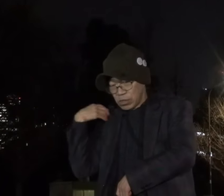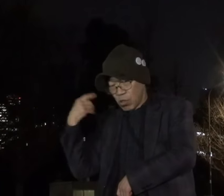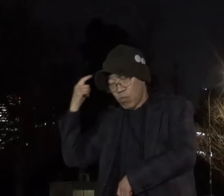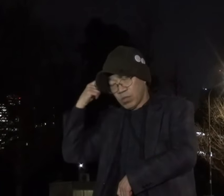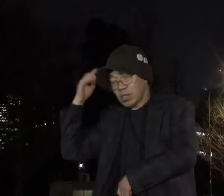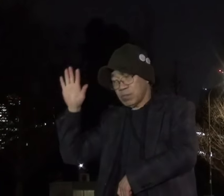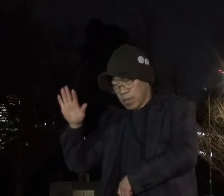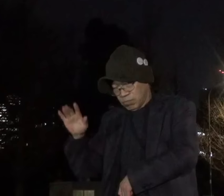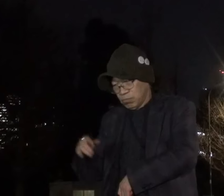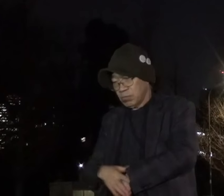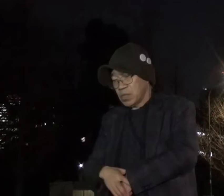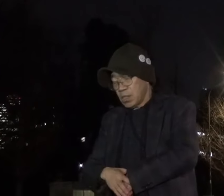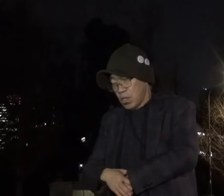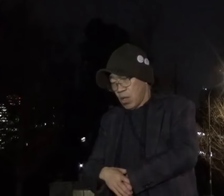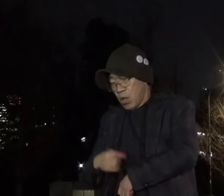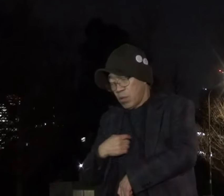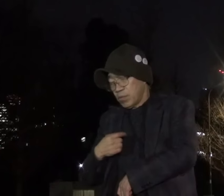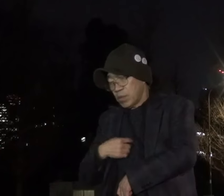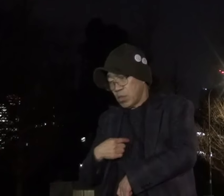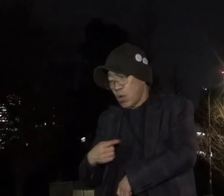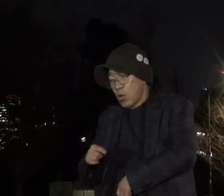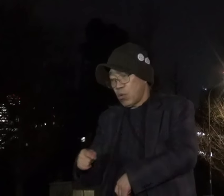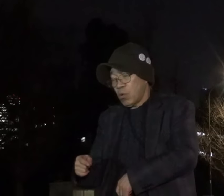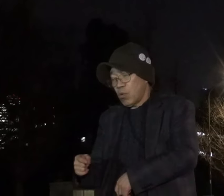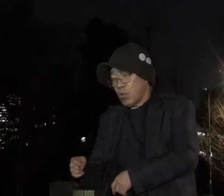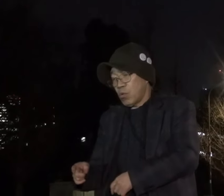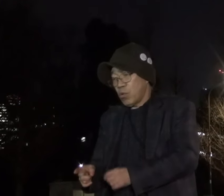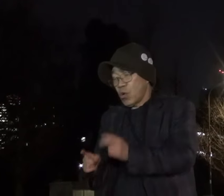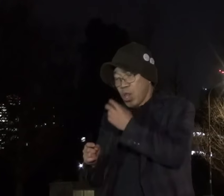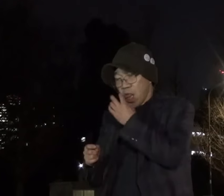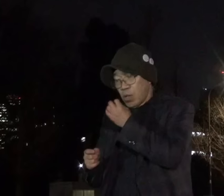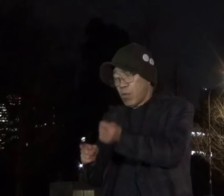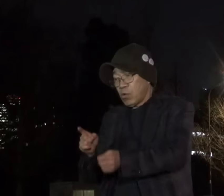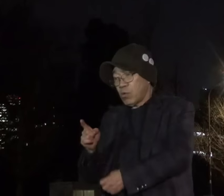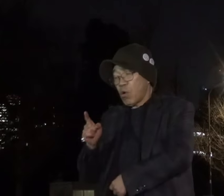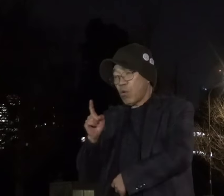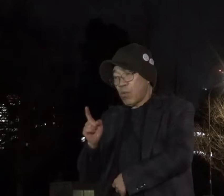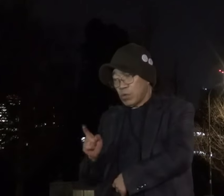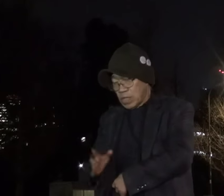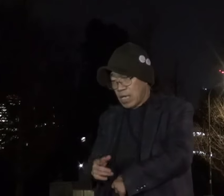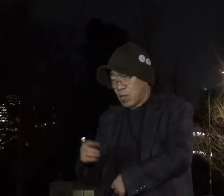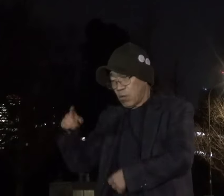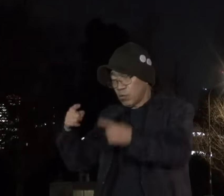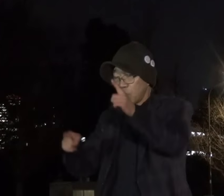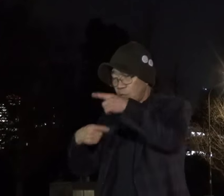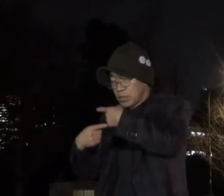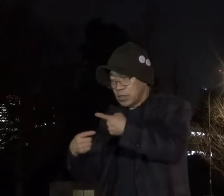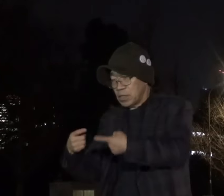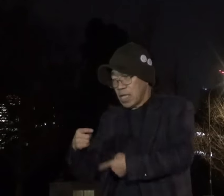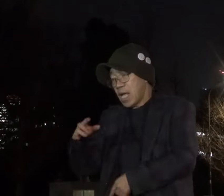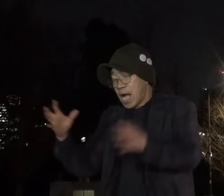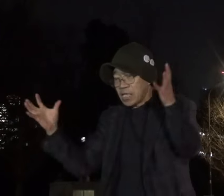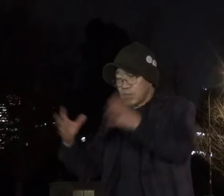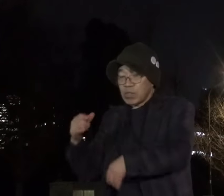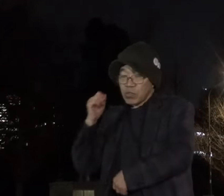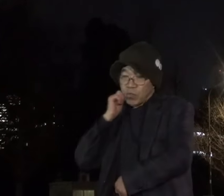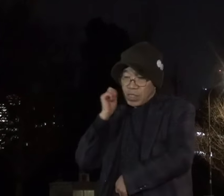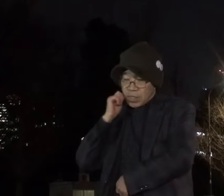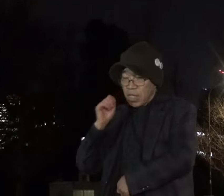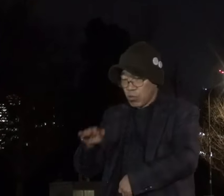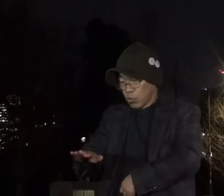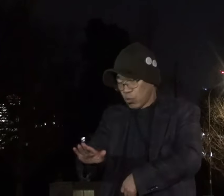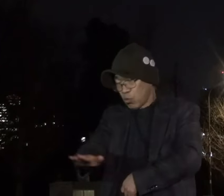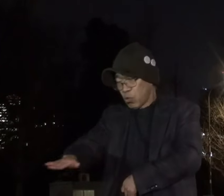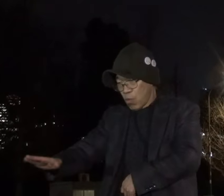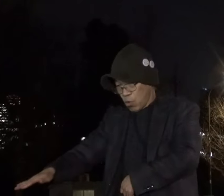盆やお正月など折々にみんなで集まることもそれも叶いません。子供たちをはじめ若い人たちには放